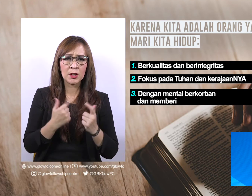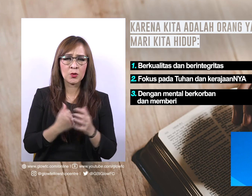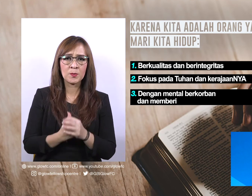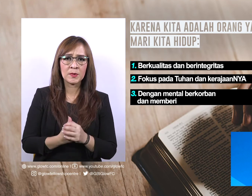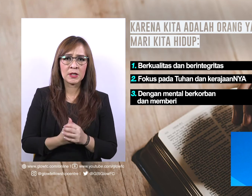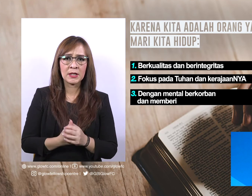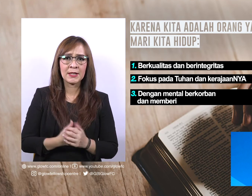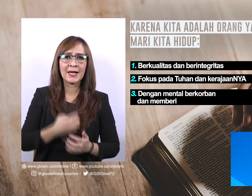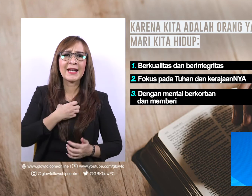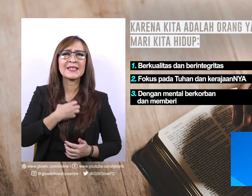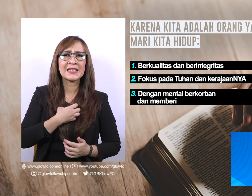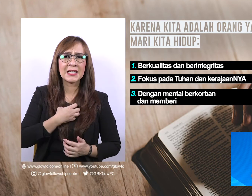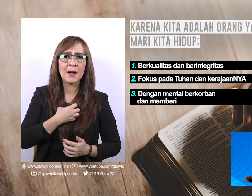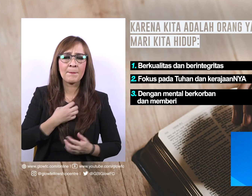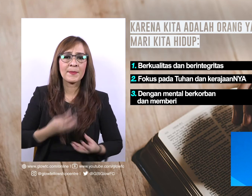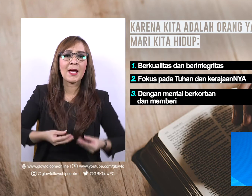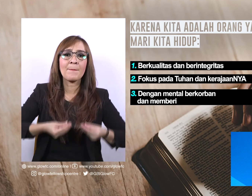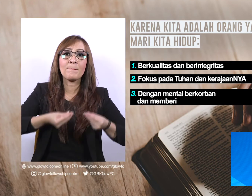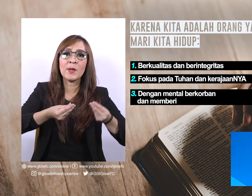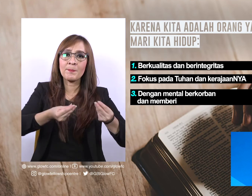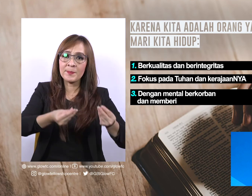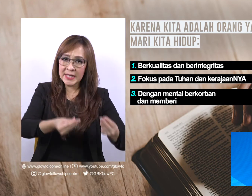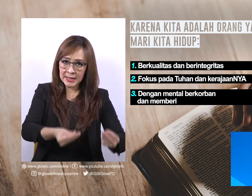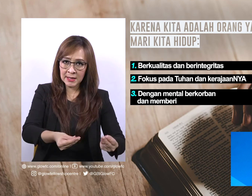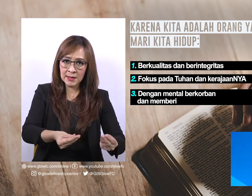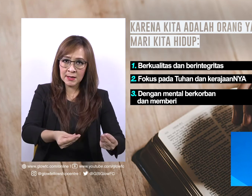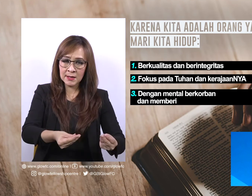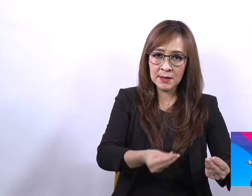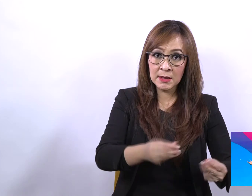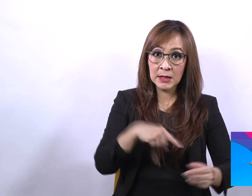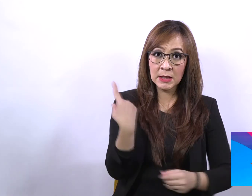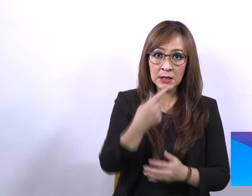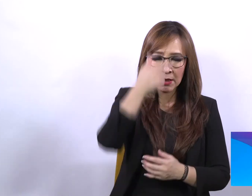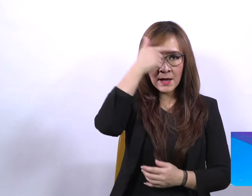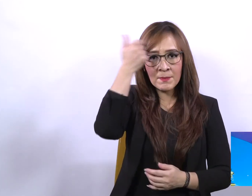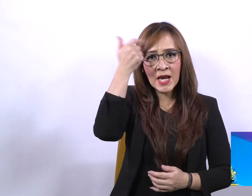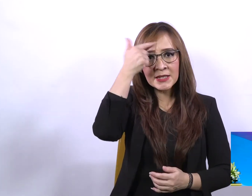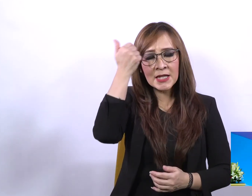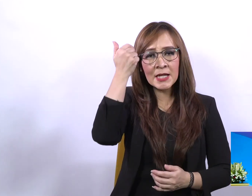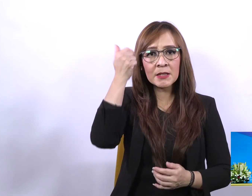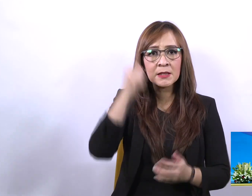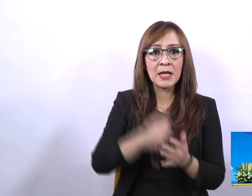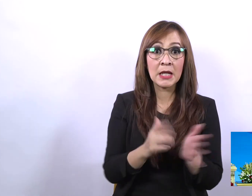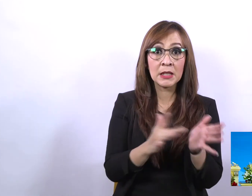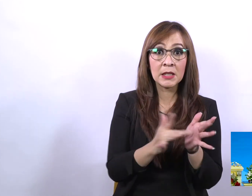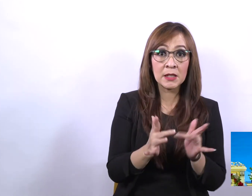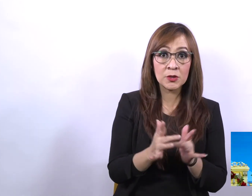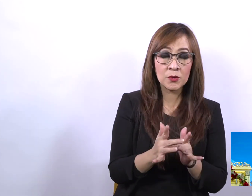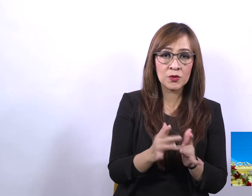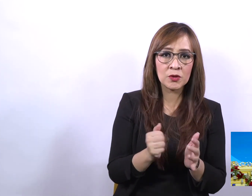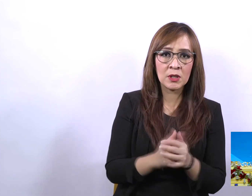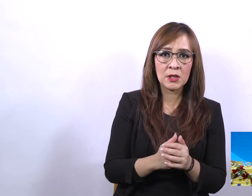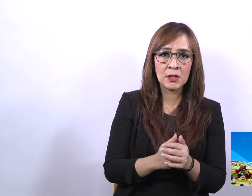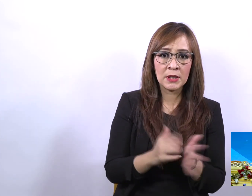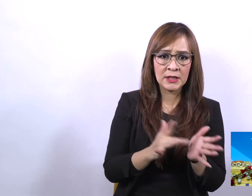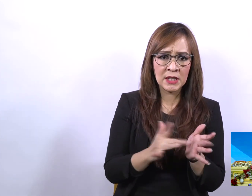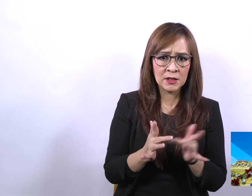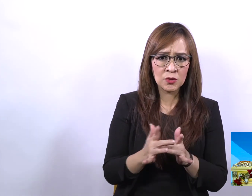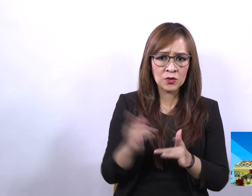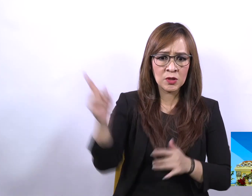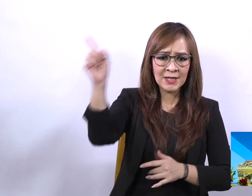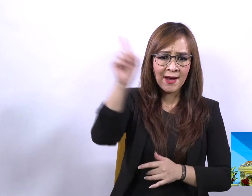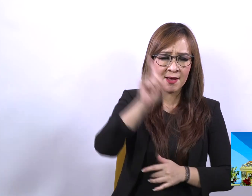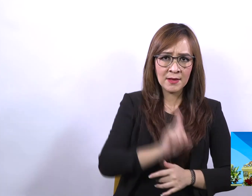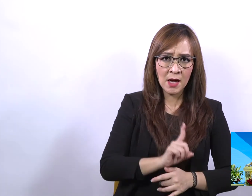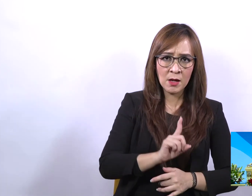mental berkorban dan memberi kita belajar Kristus kasus bila aku datang bukan untuk dilayani